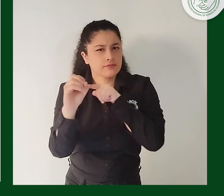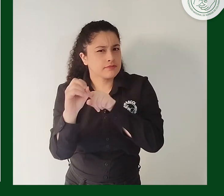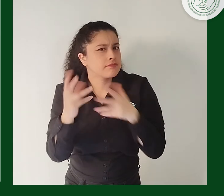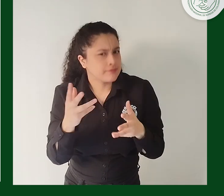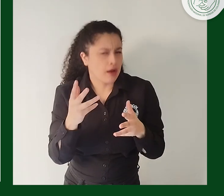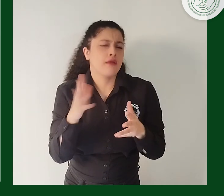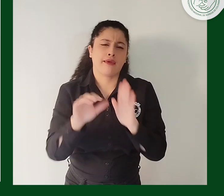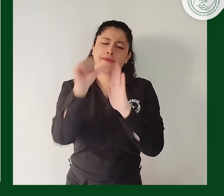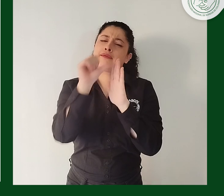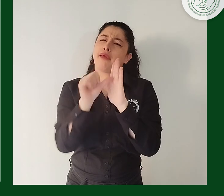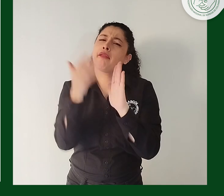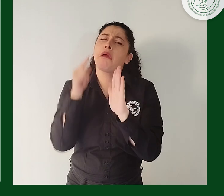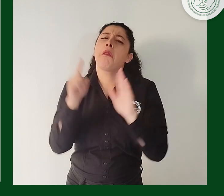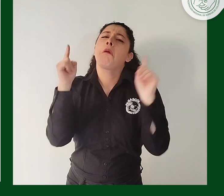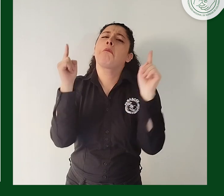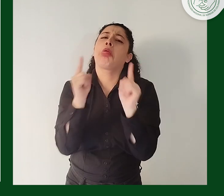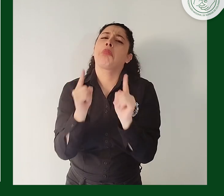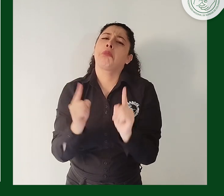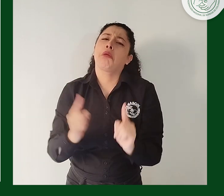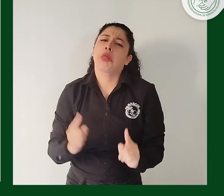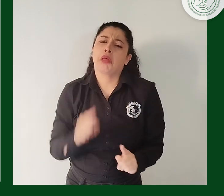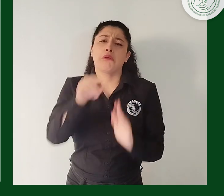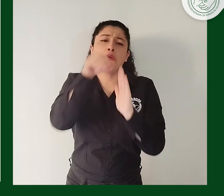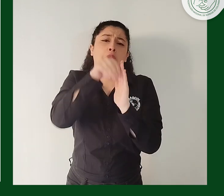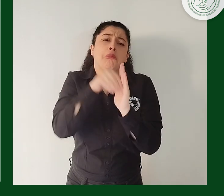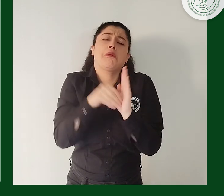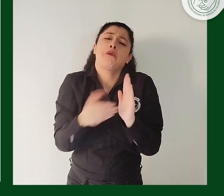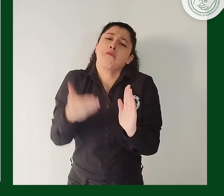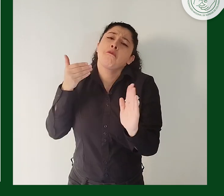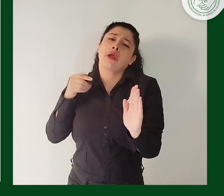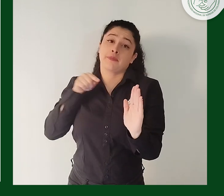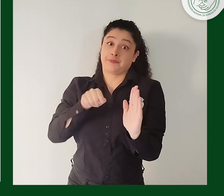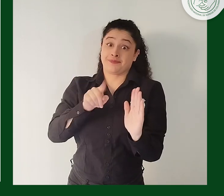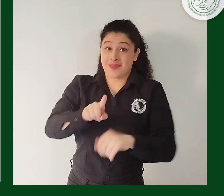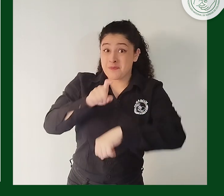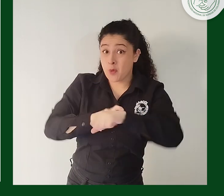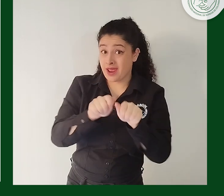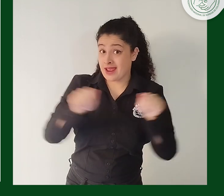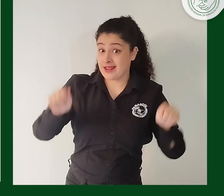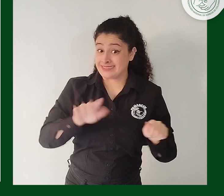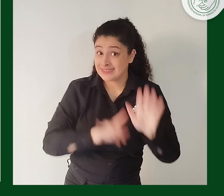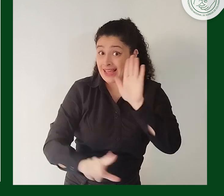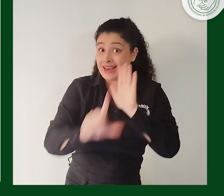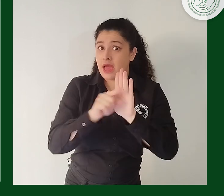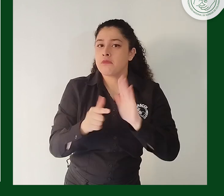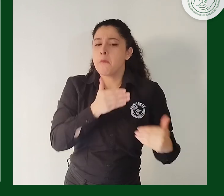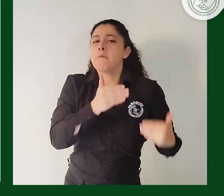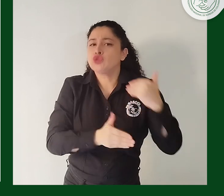articulado diferente y mucho más concreto en su contenido. Por tiempos legislativos, en su momento, no llegó a último